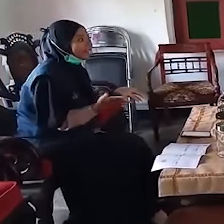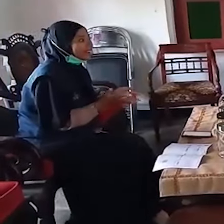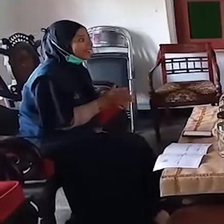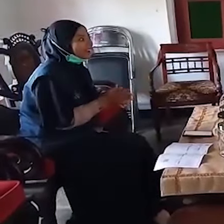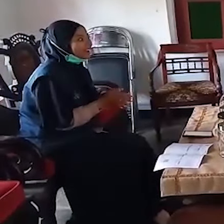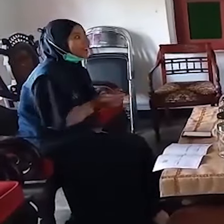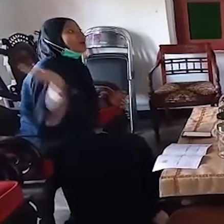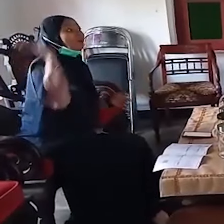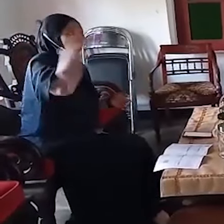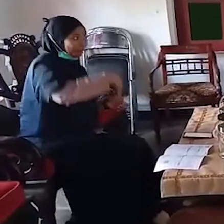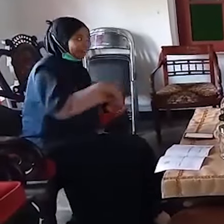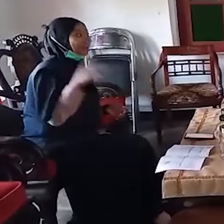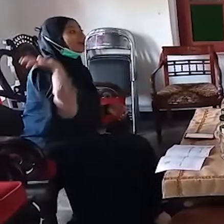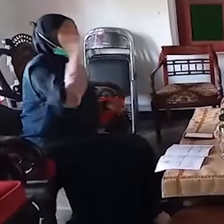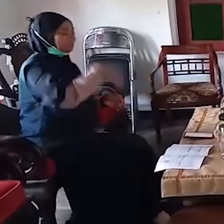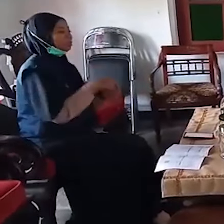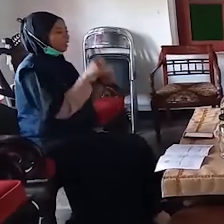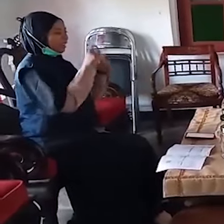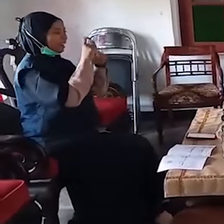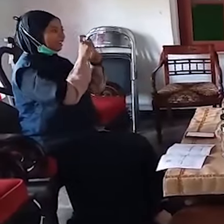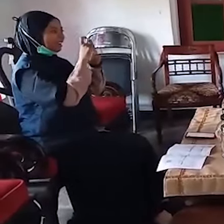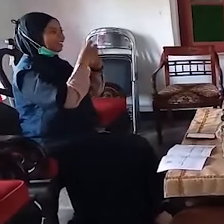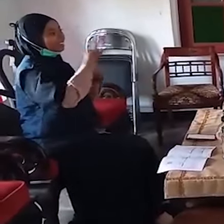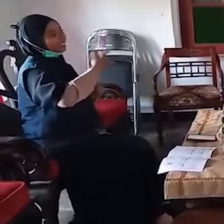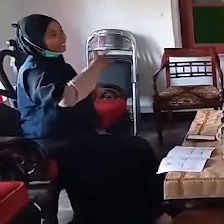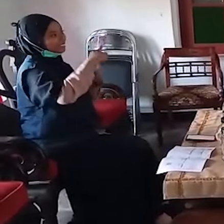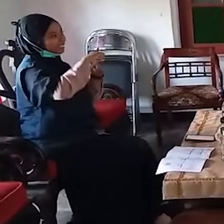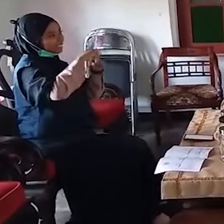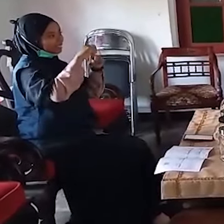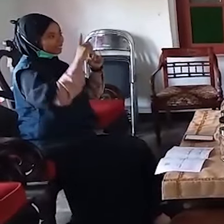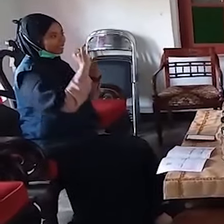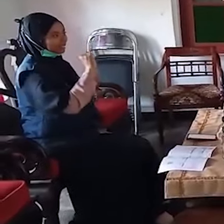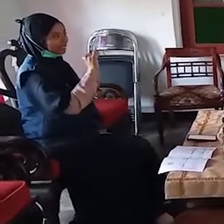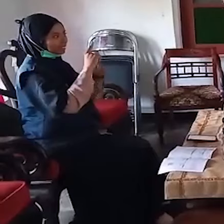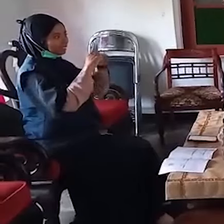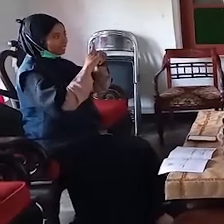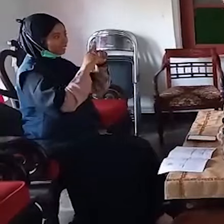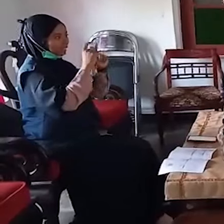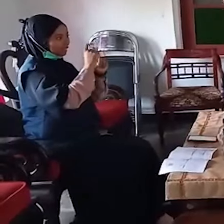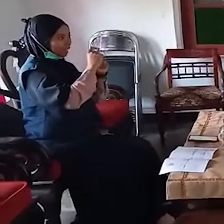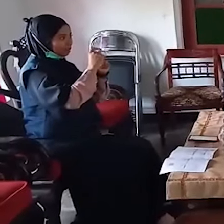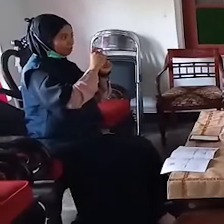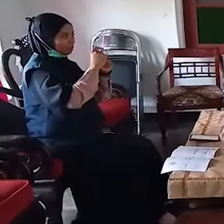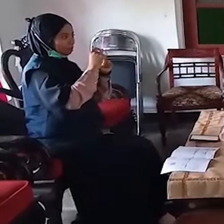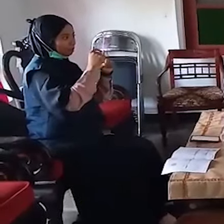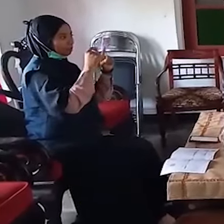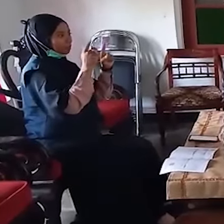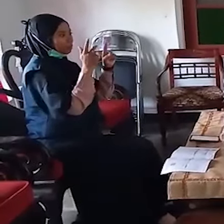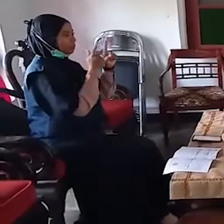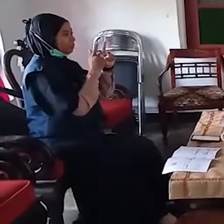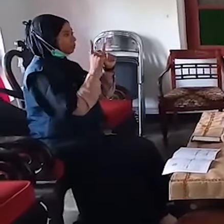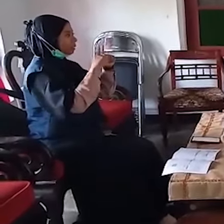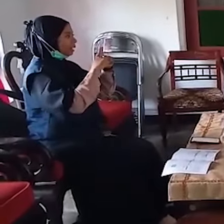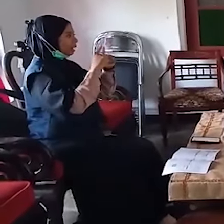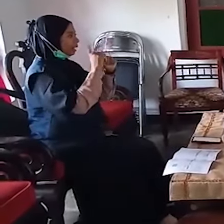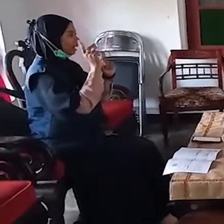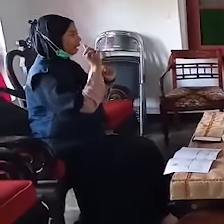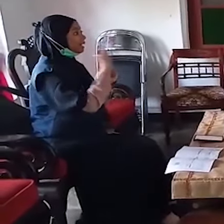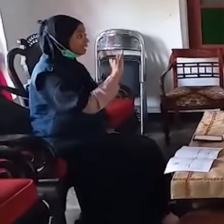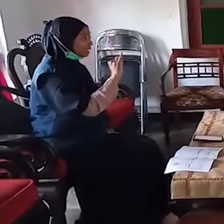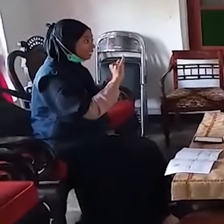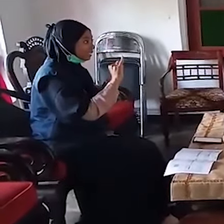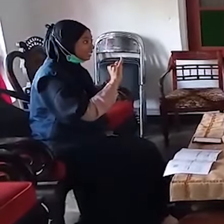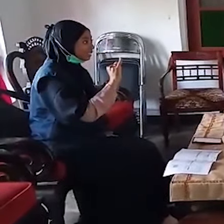mereka. Jadi, apa ya, sedikit-sedikit sudah tahu lah bahasanya, sudah tahu